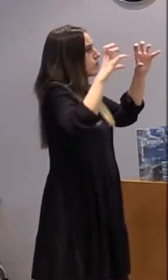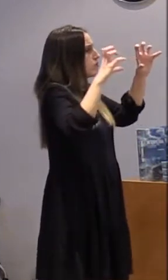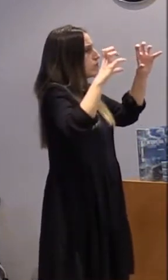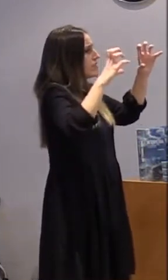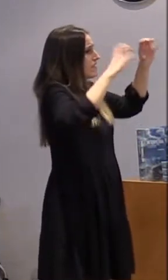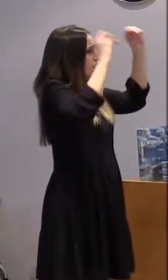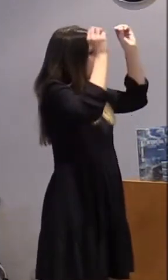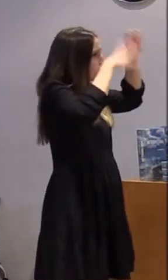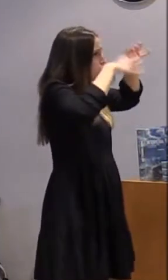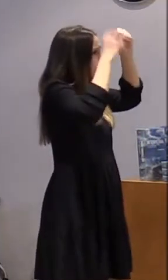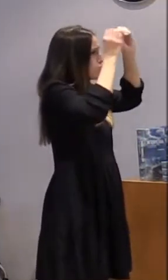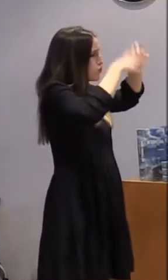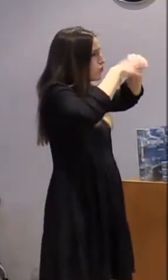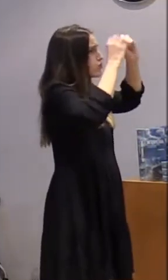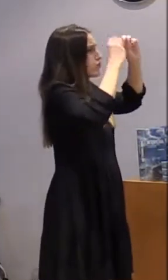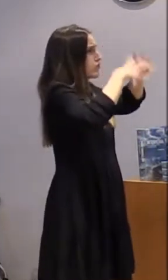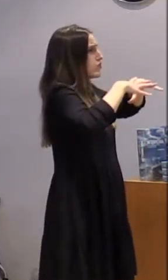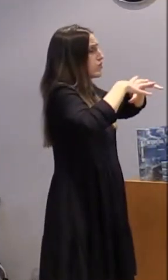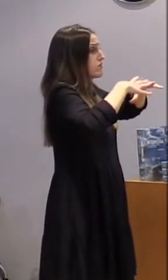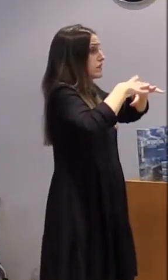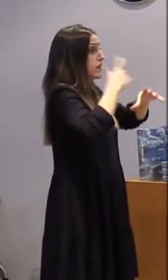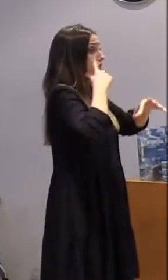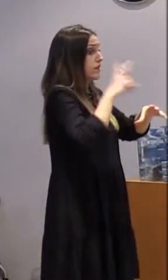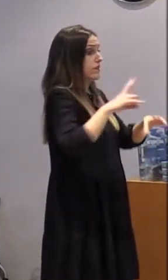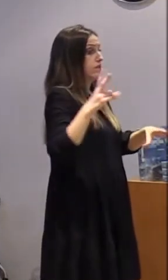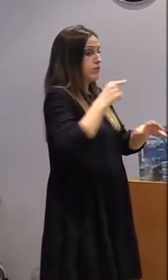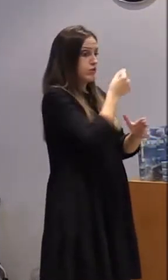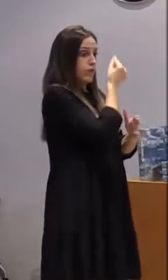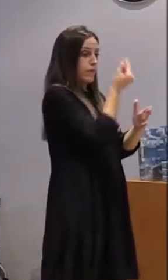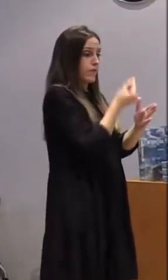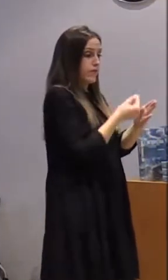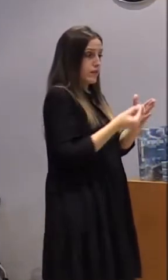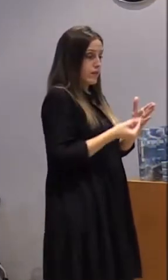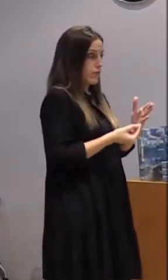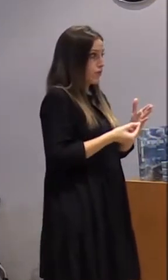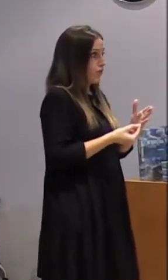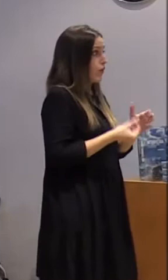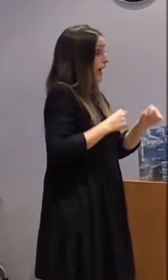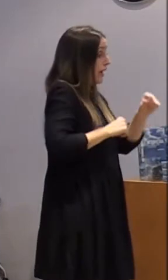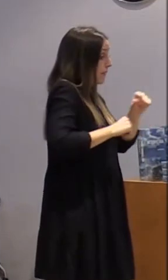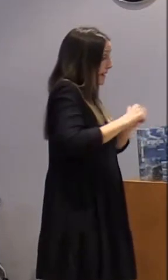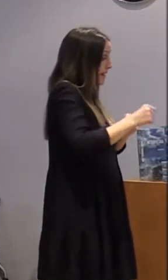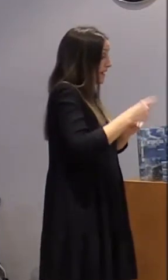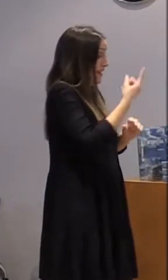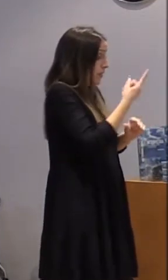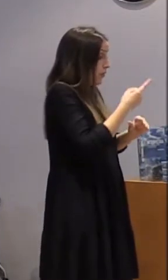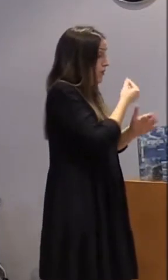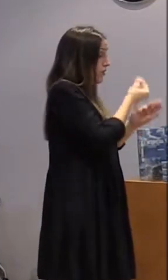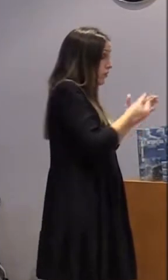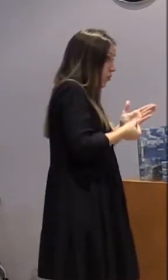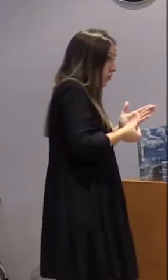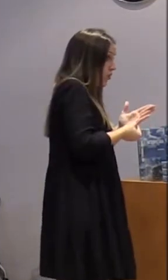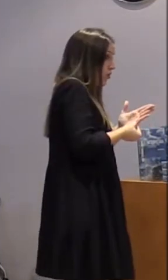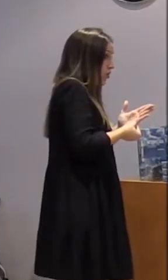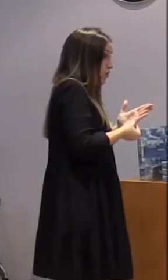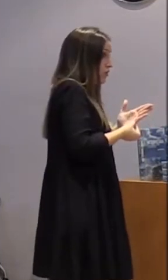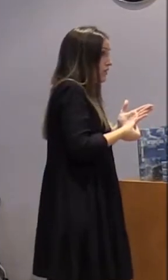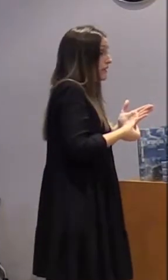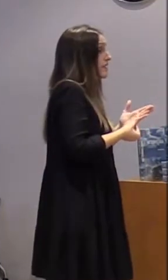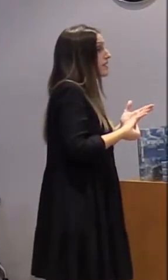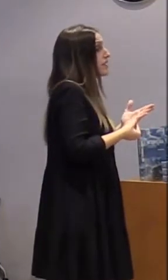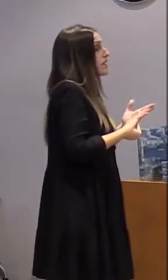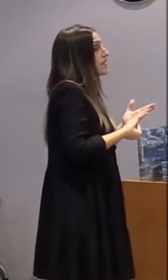un nimbus. Aquí vemos un dibujo hecho a partir de uno de los dibujos, esto es una acuarela, a partir de uno de los dibujos que